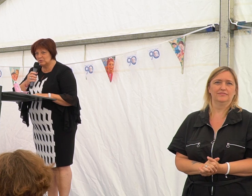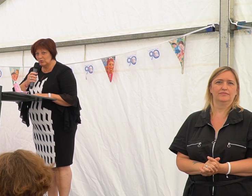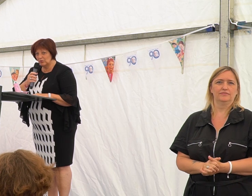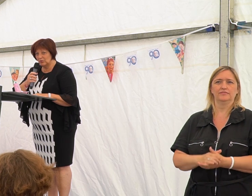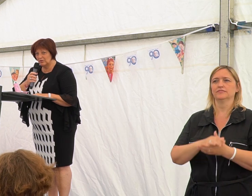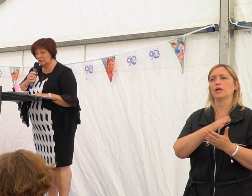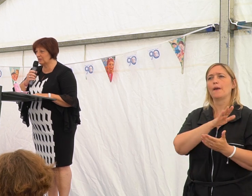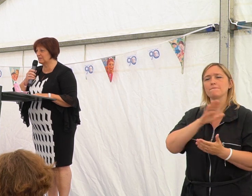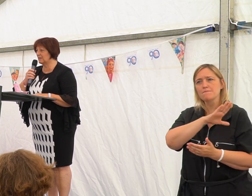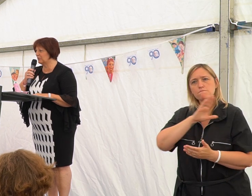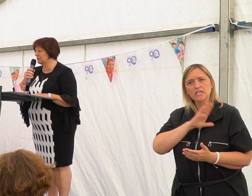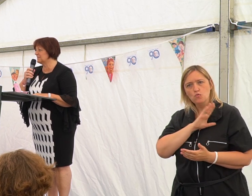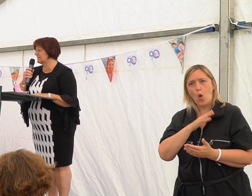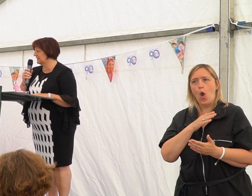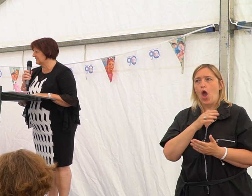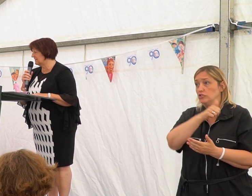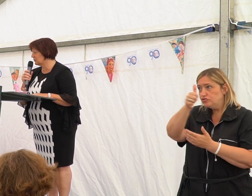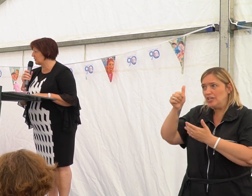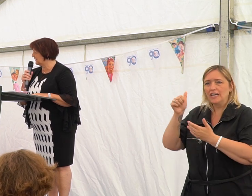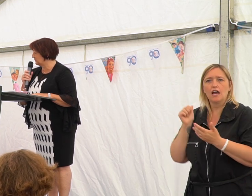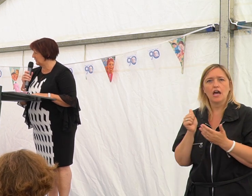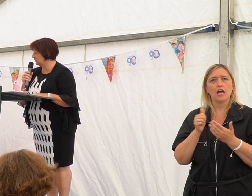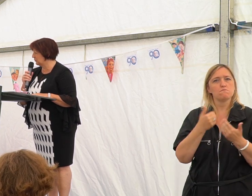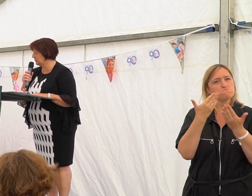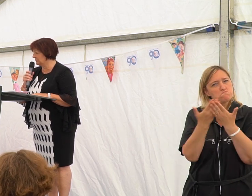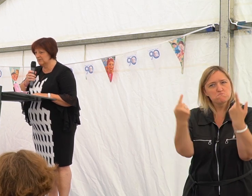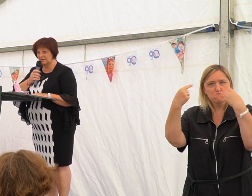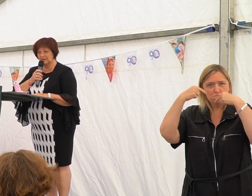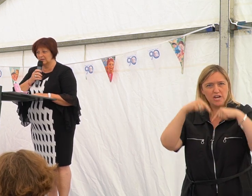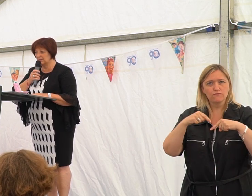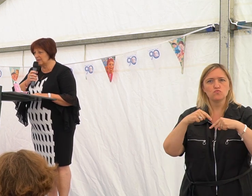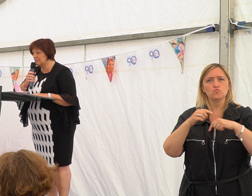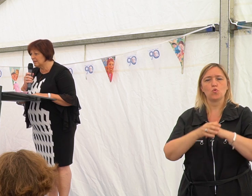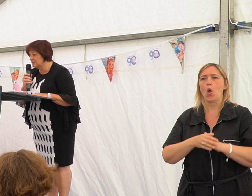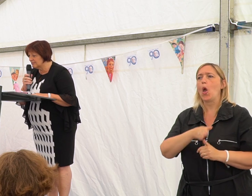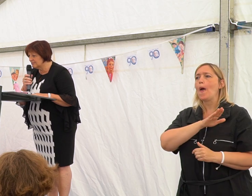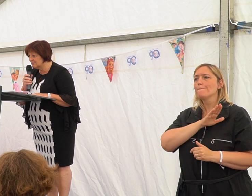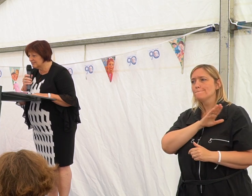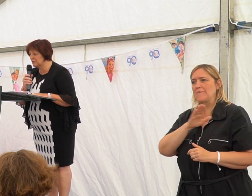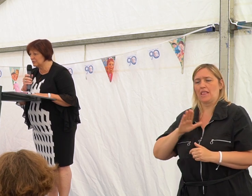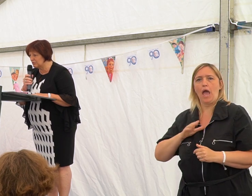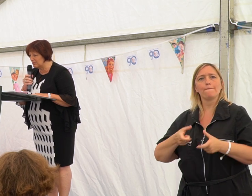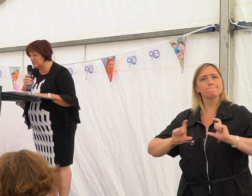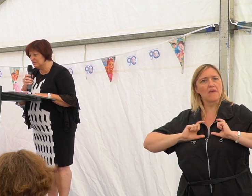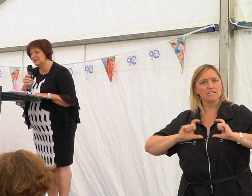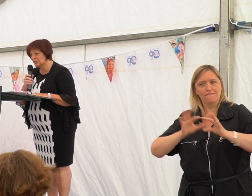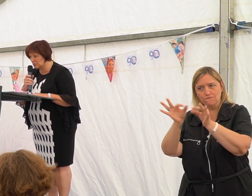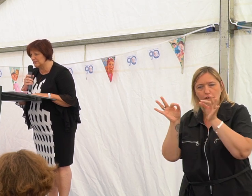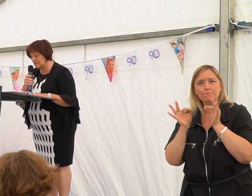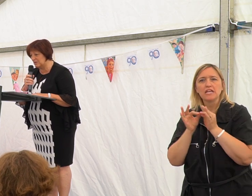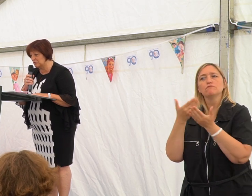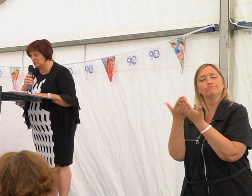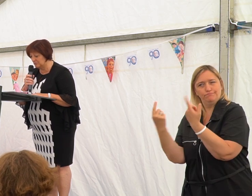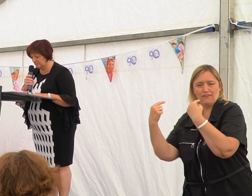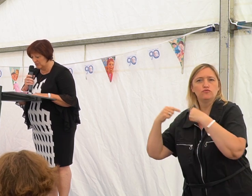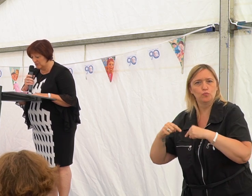Mesdames, Messieurs, chacun en vos titres et qualités, soyez les bienvenus. Madame Marlier et votre famille,